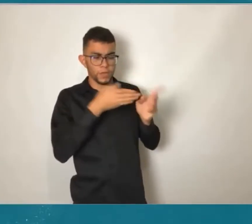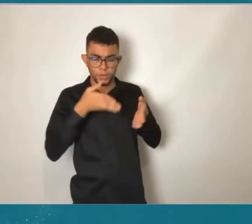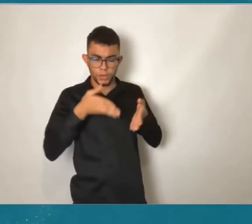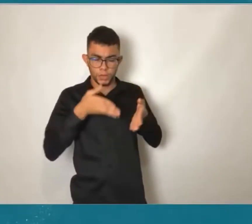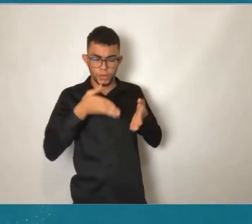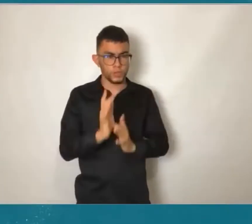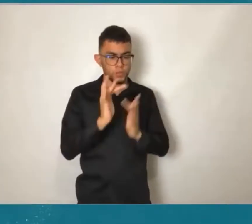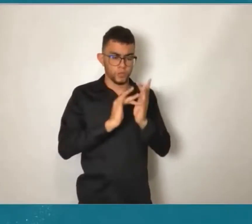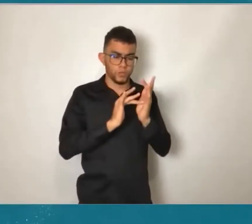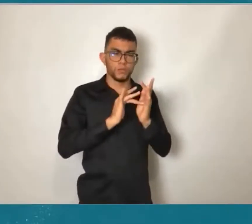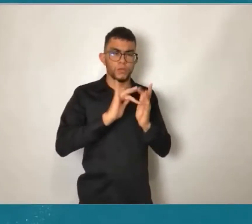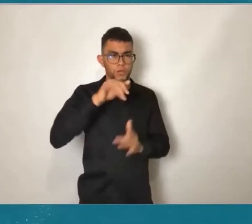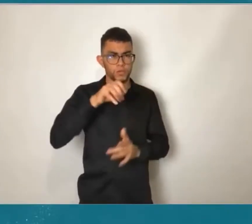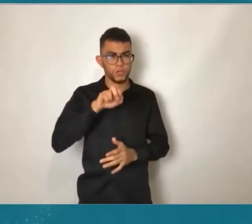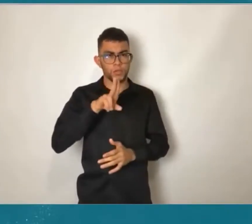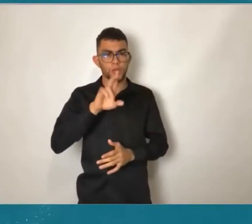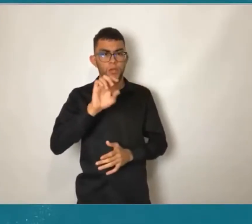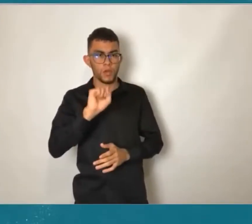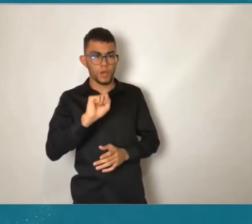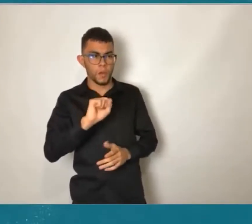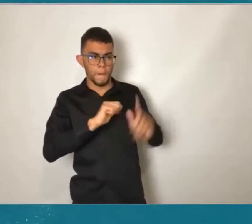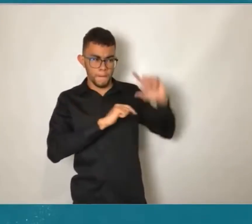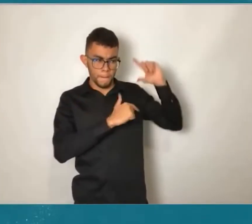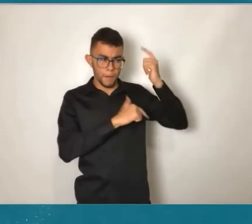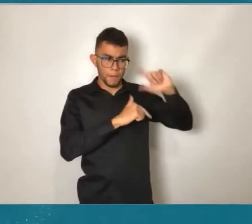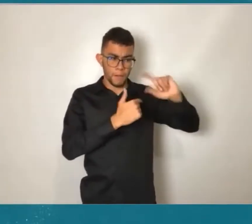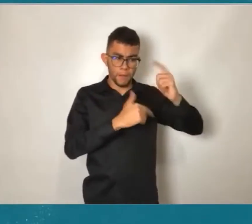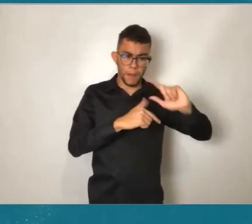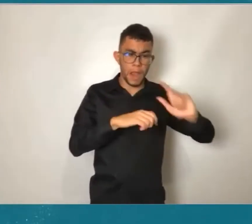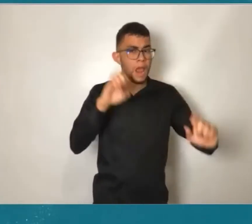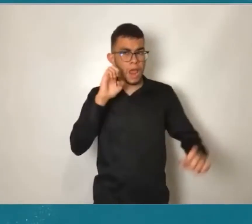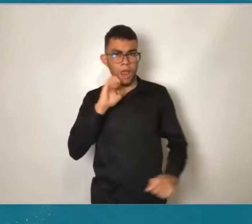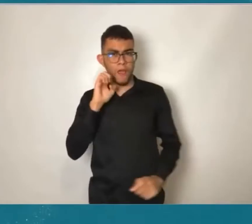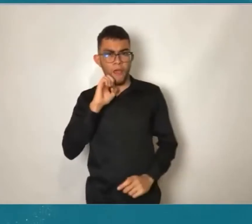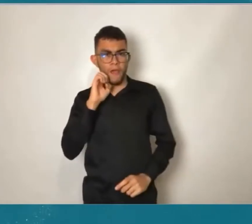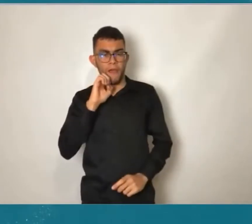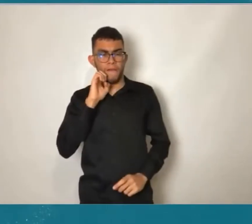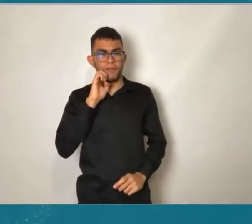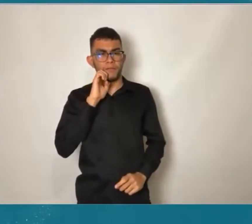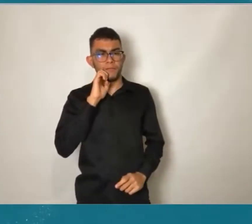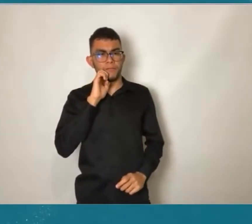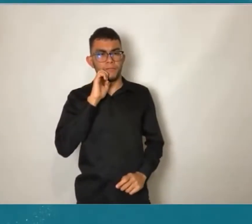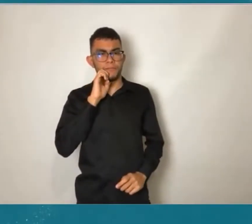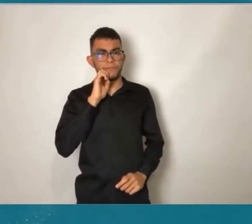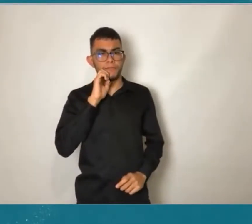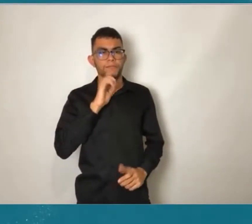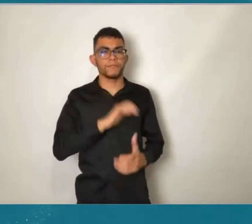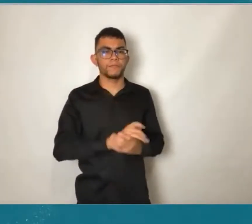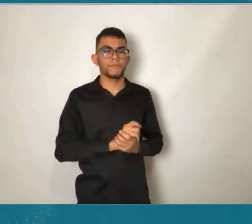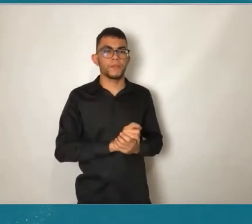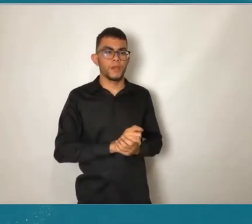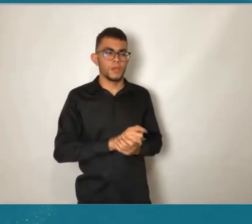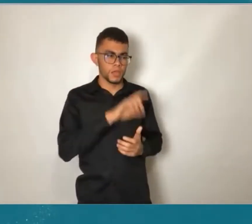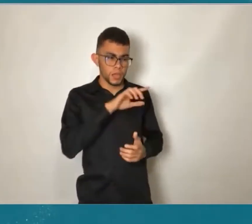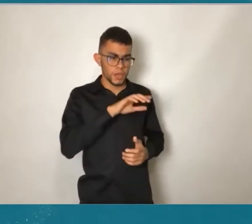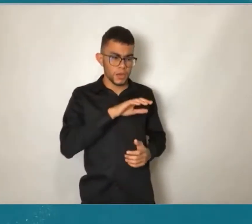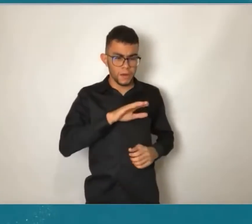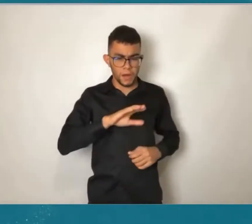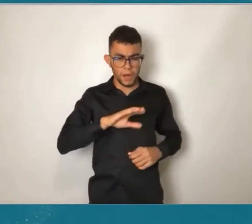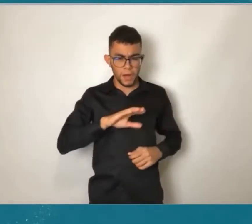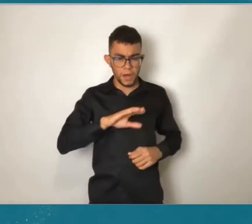Emanuel, que quer dizer Deus conosco. Irmãos, olha só, irmãos, o homem